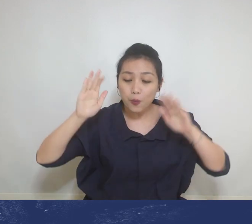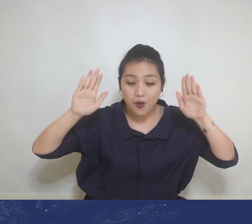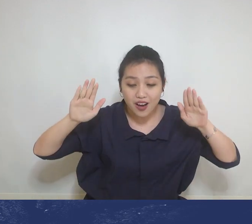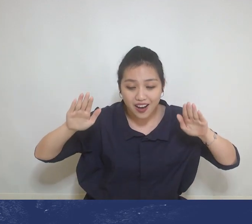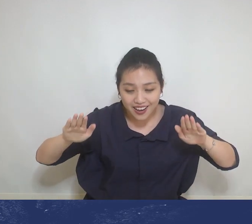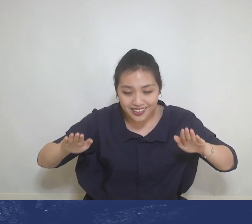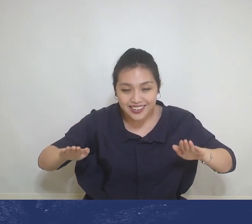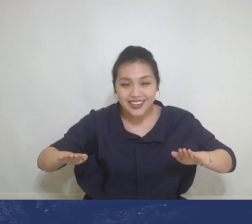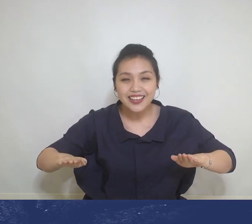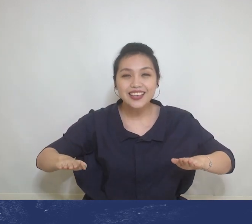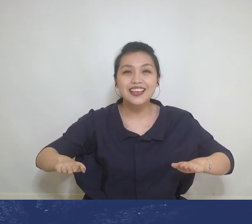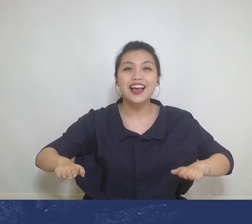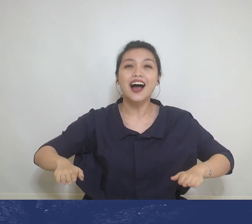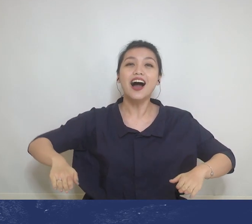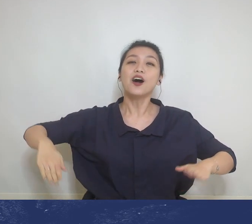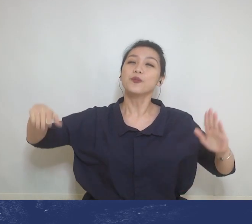Oh, ajarku